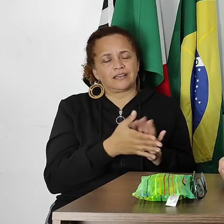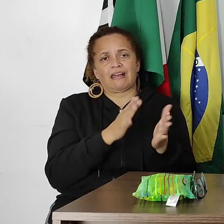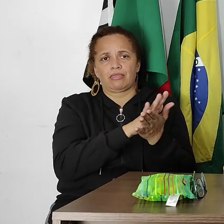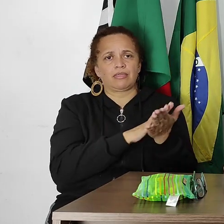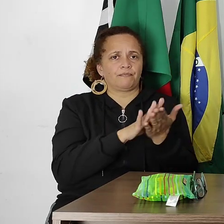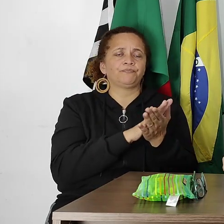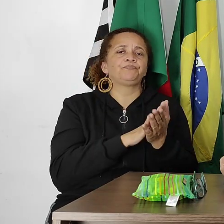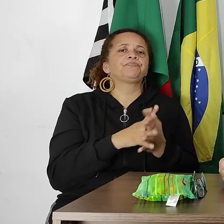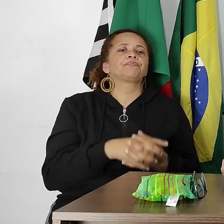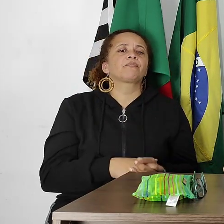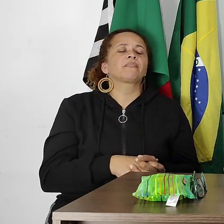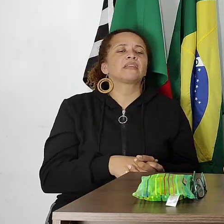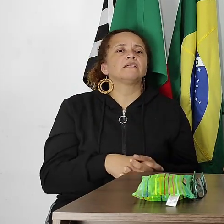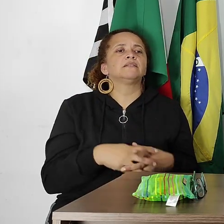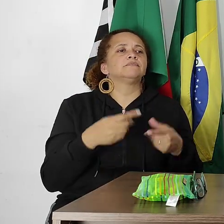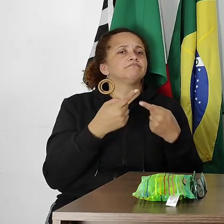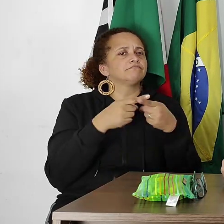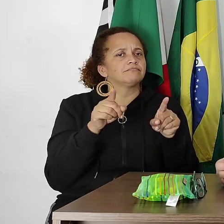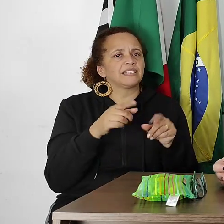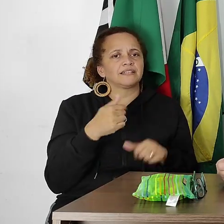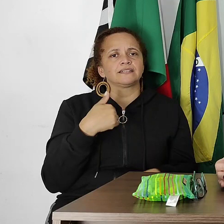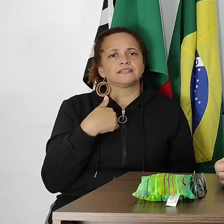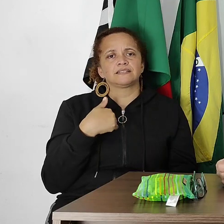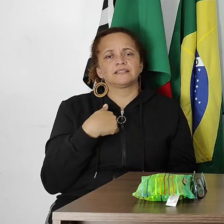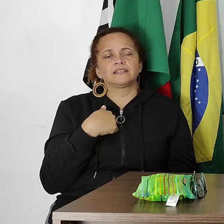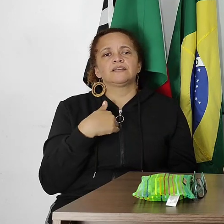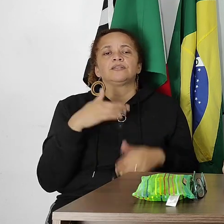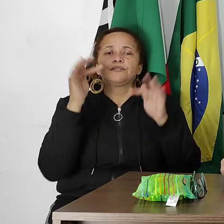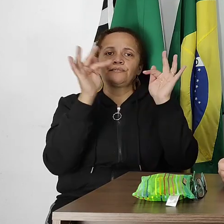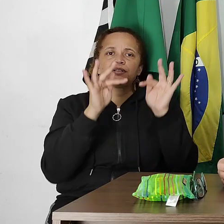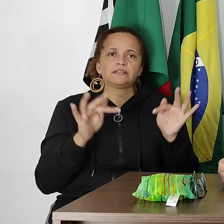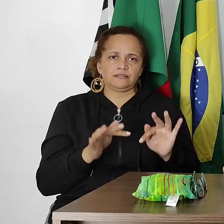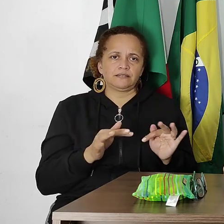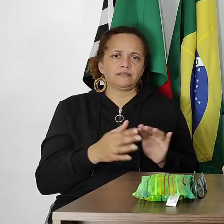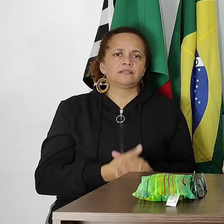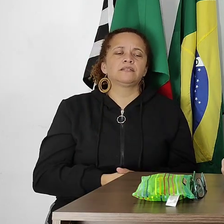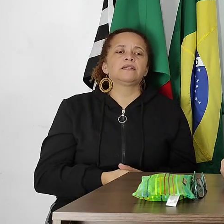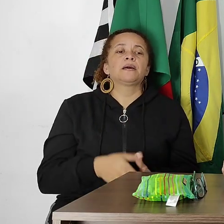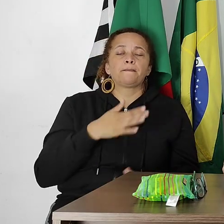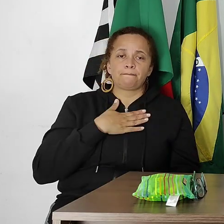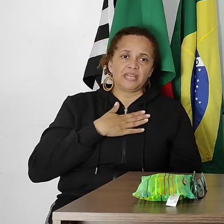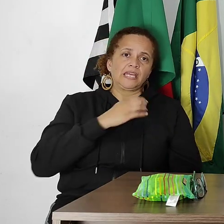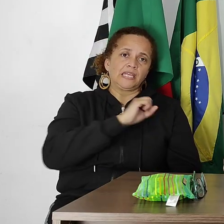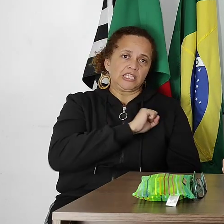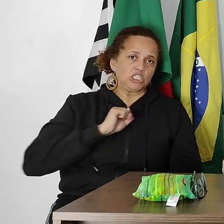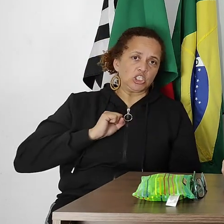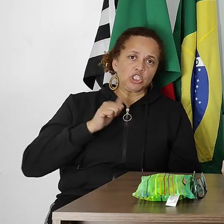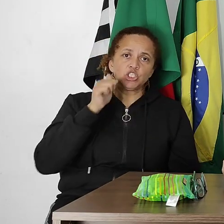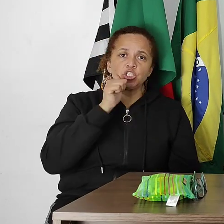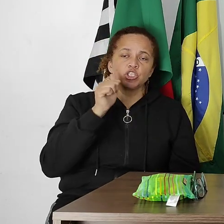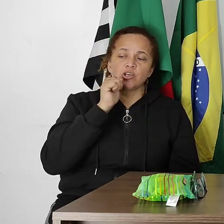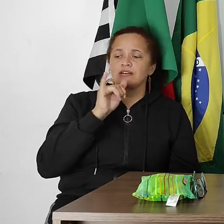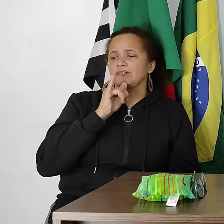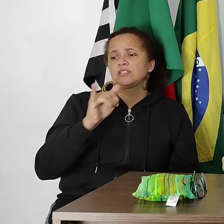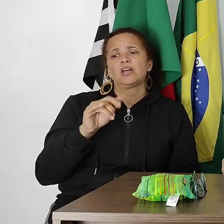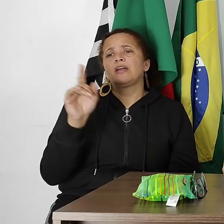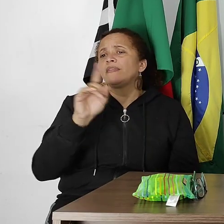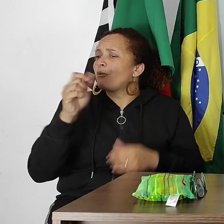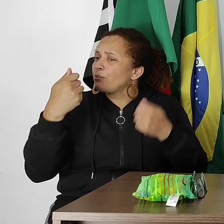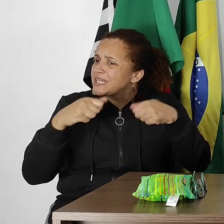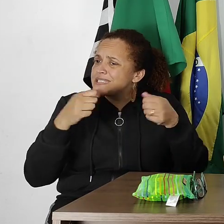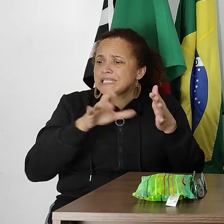Mas enfim, aí a minha sogra pegou e falou para mim, ele não precisa disso, ele trabalha, tem tudo dentro de casa